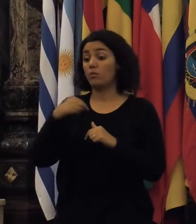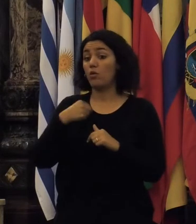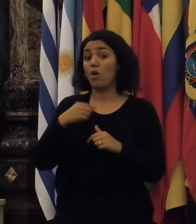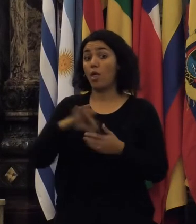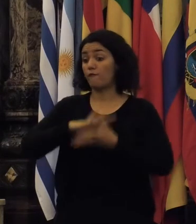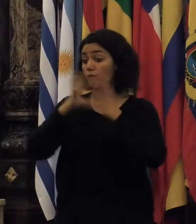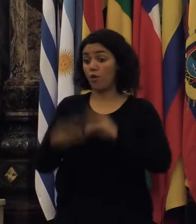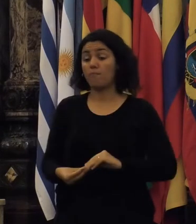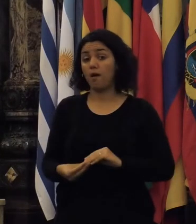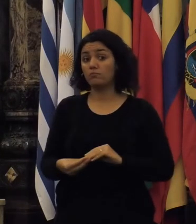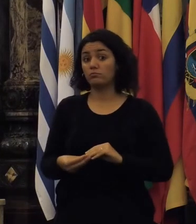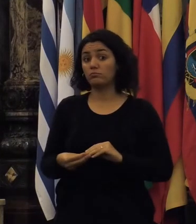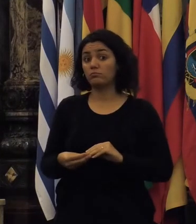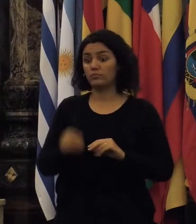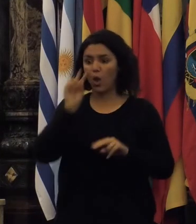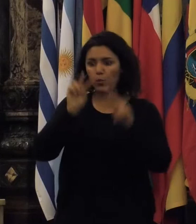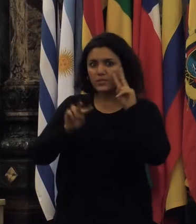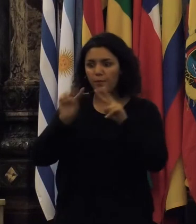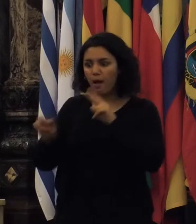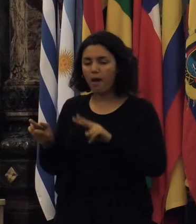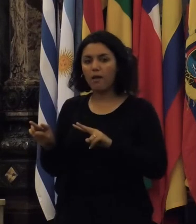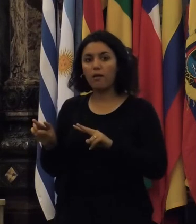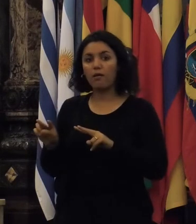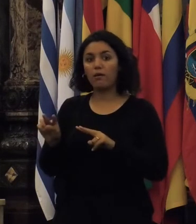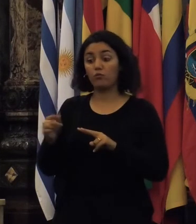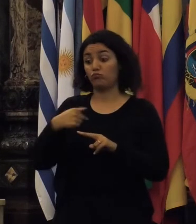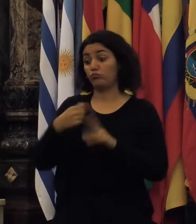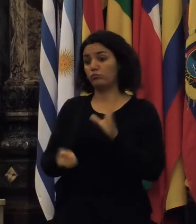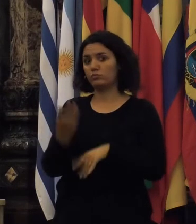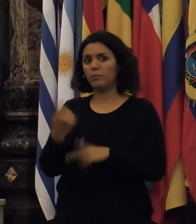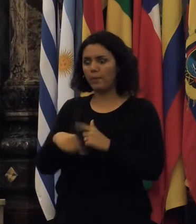generamos, algo así, la jueza saltó, pero así,